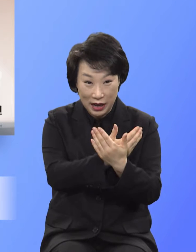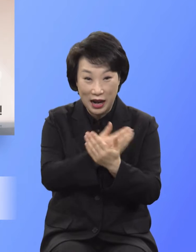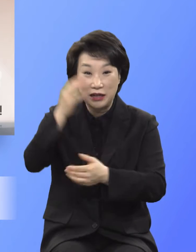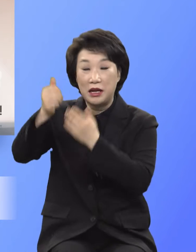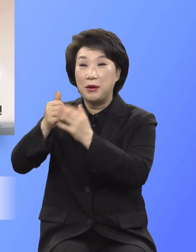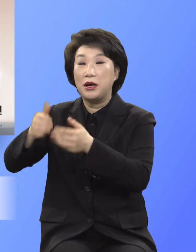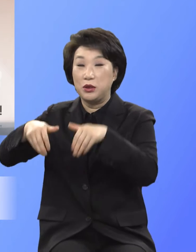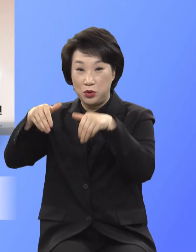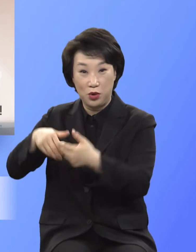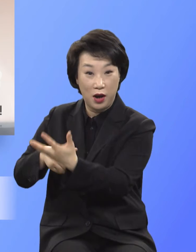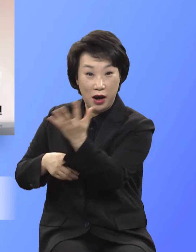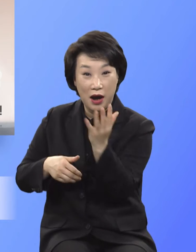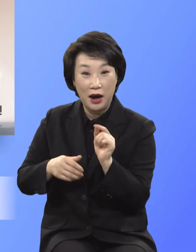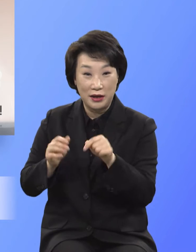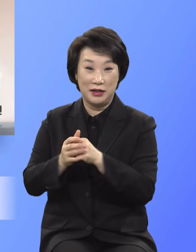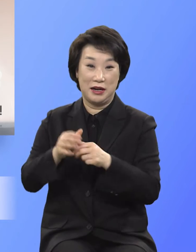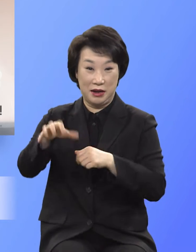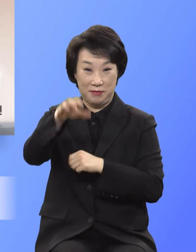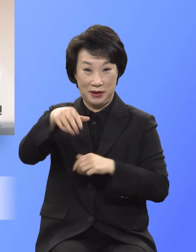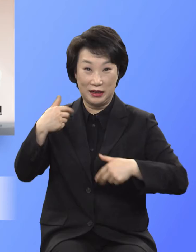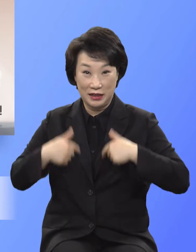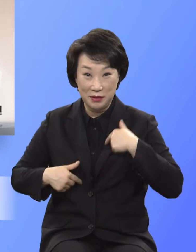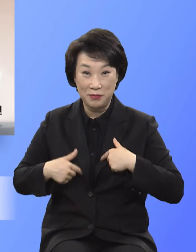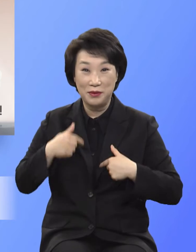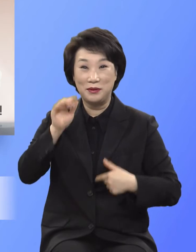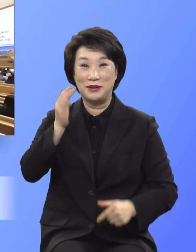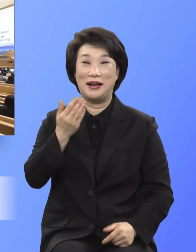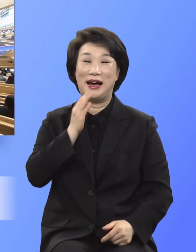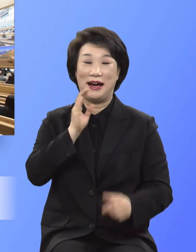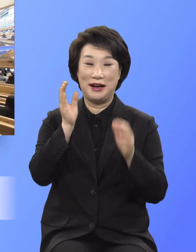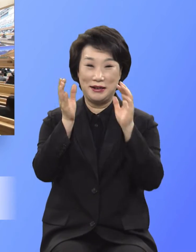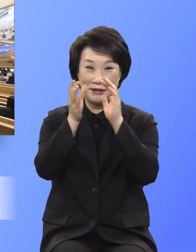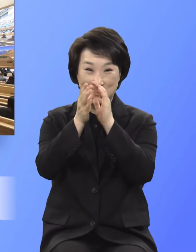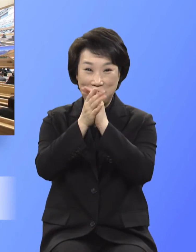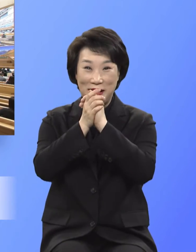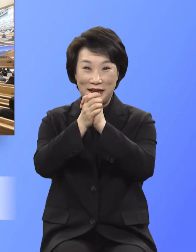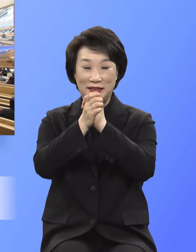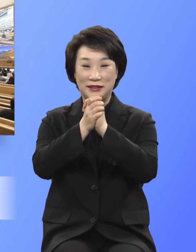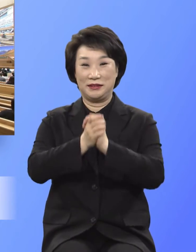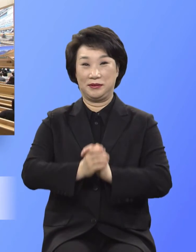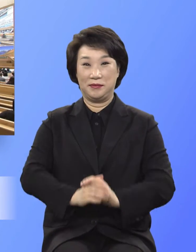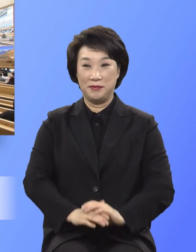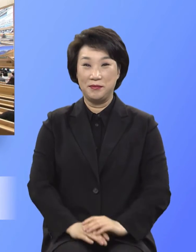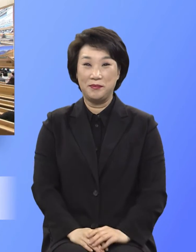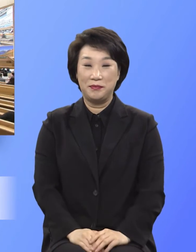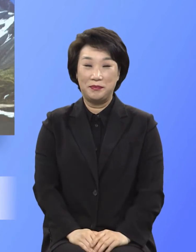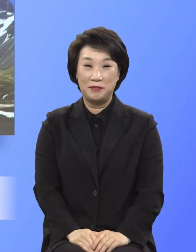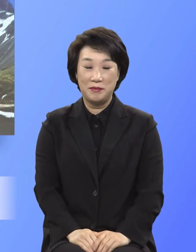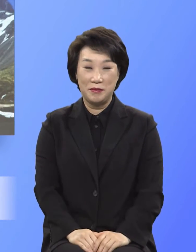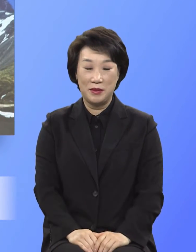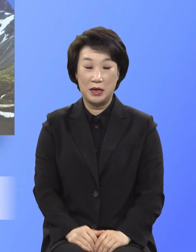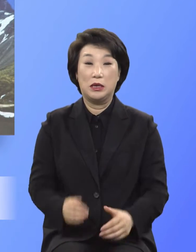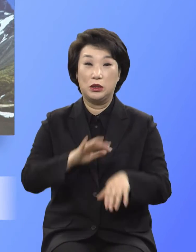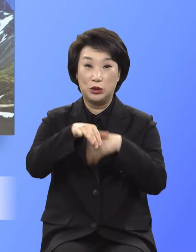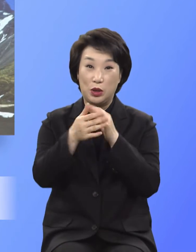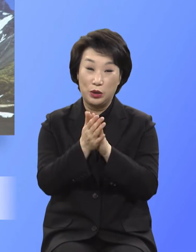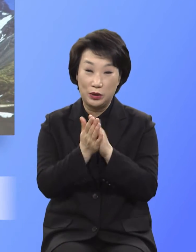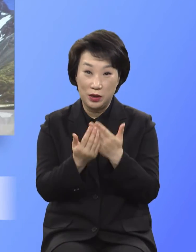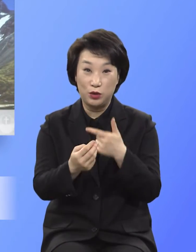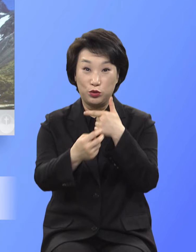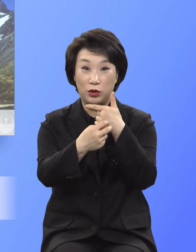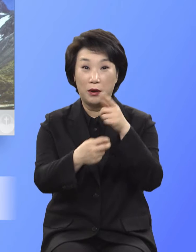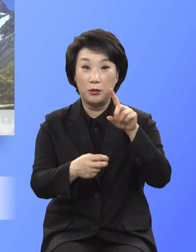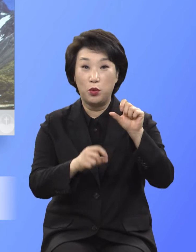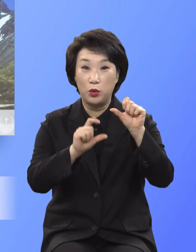회개하면 하나님의 사자들 앞에 기쁨이 이르리라. 아멘. 아멘. 누가복음